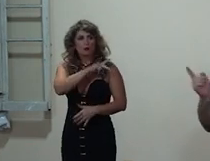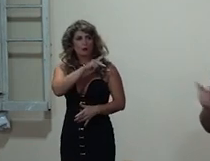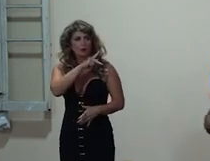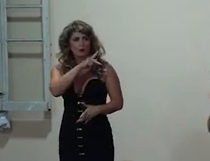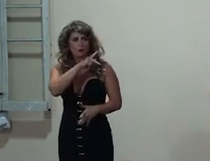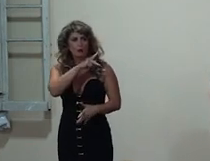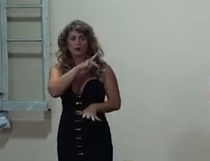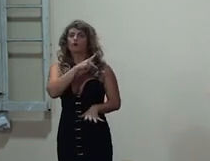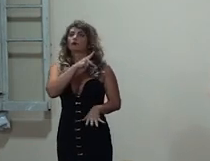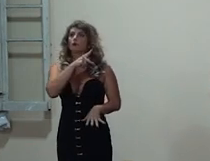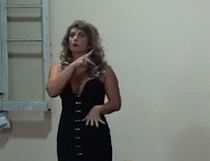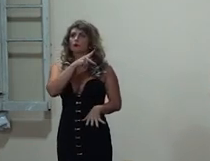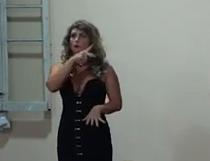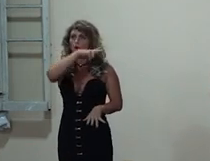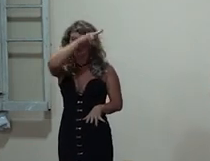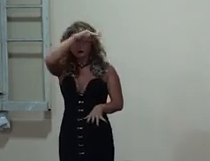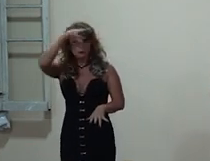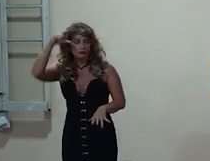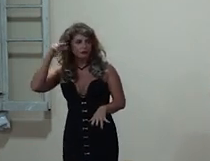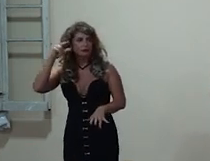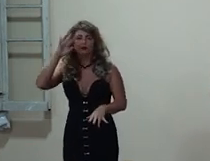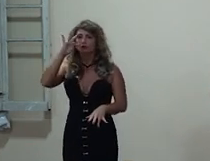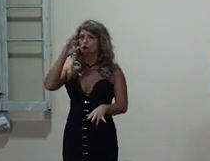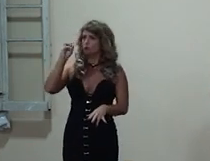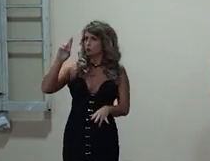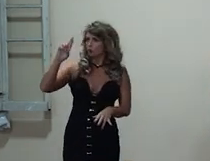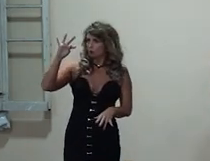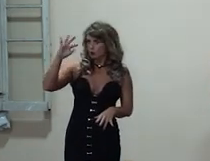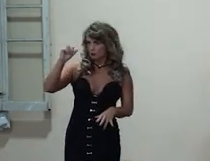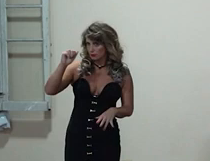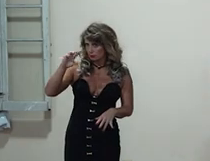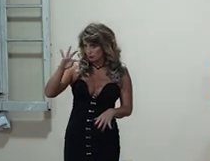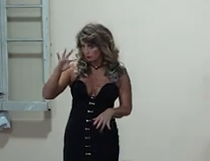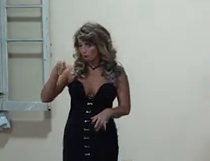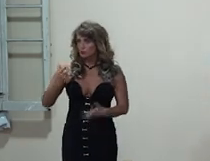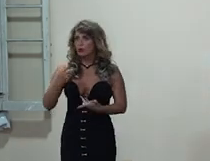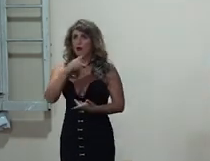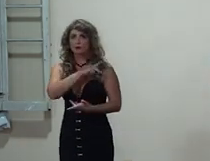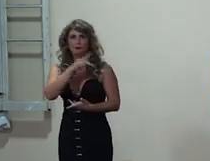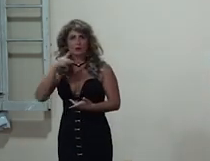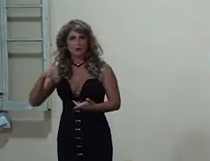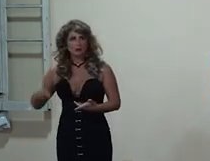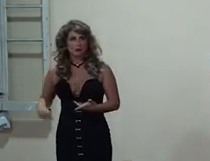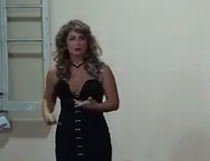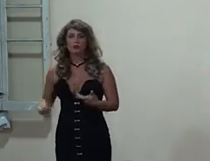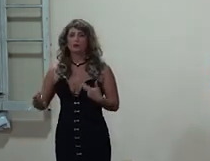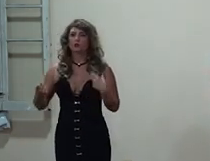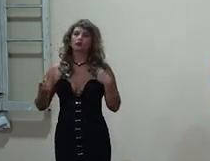o Antônio Carlos Tortato, a presidente da Funcultur, que era a nossa professora